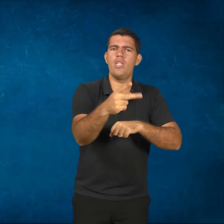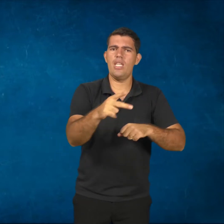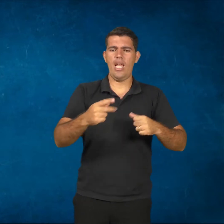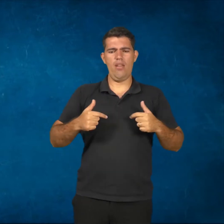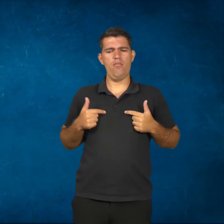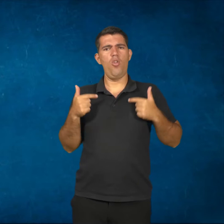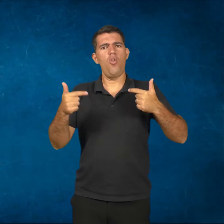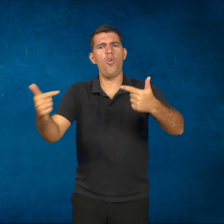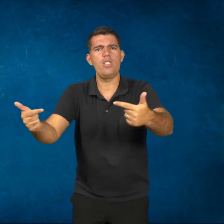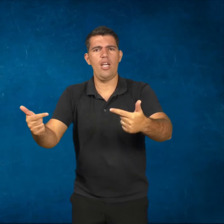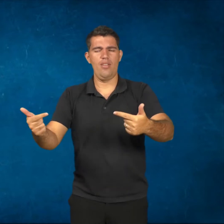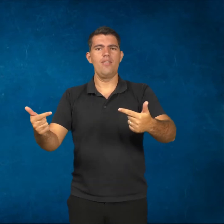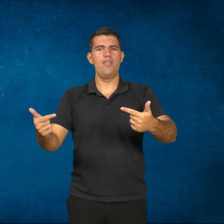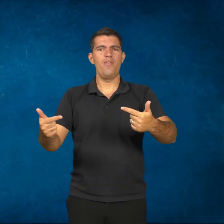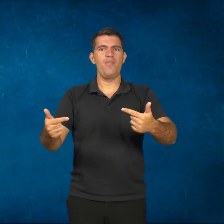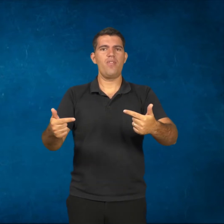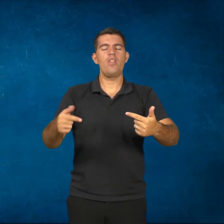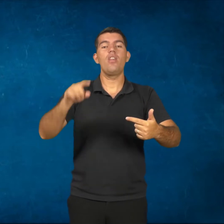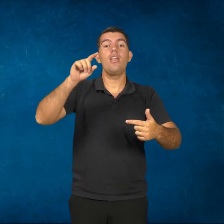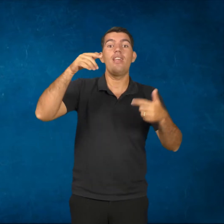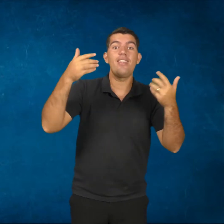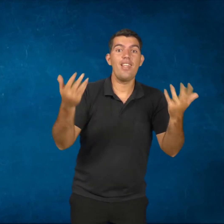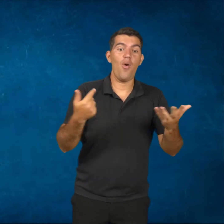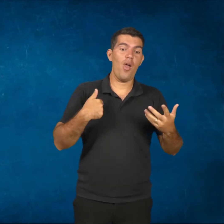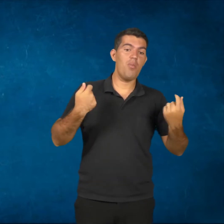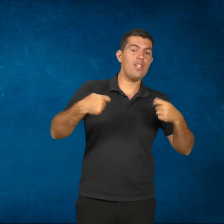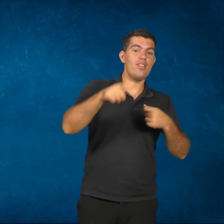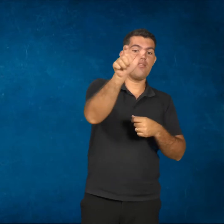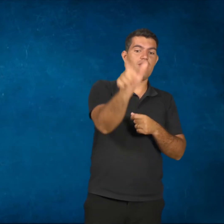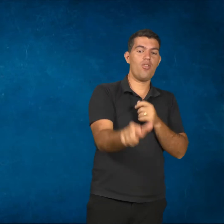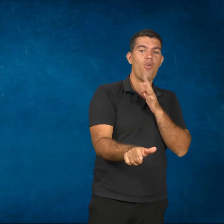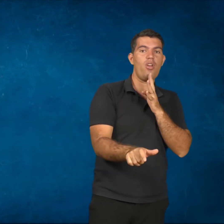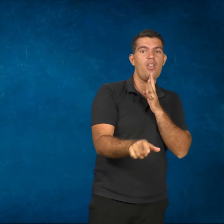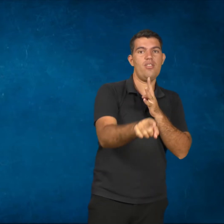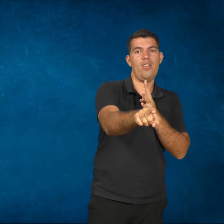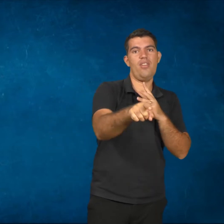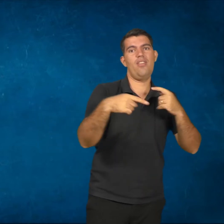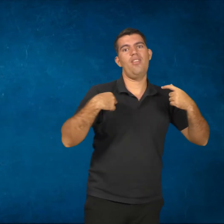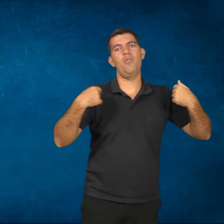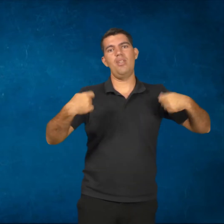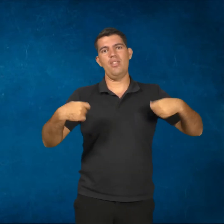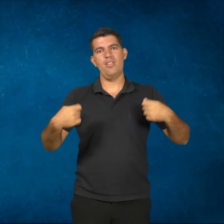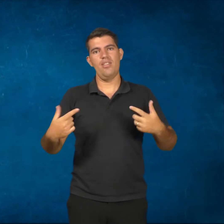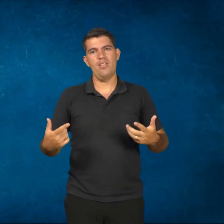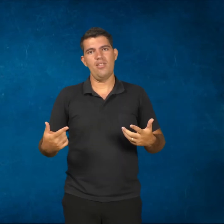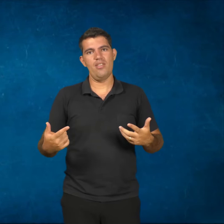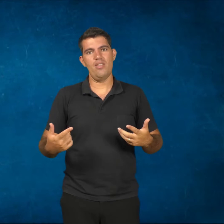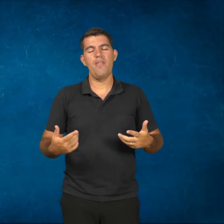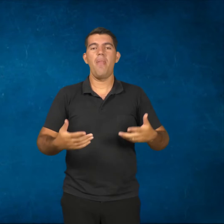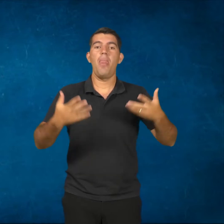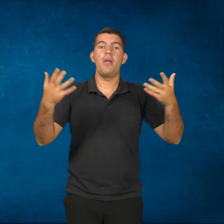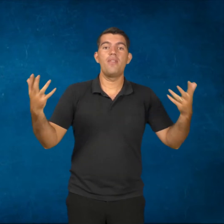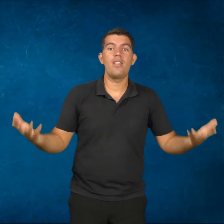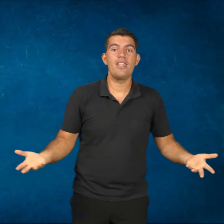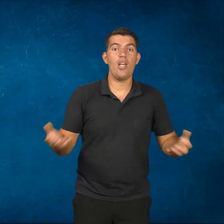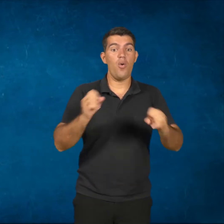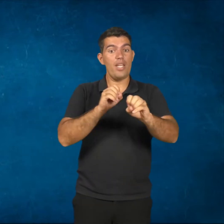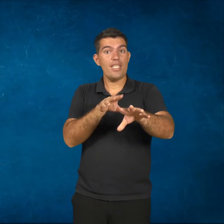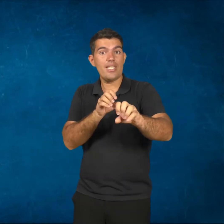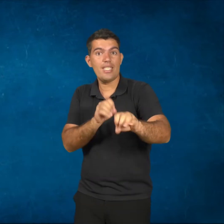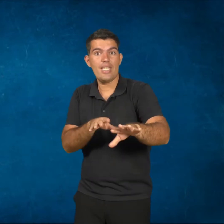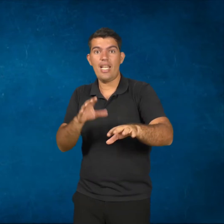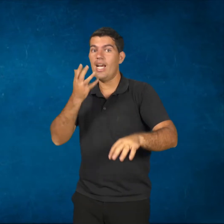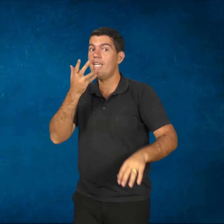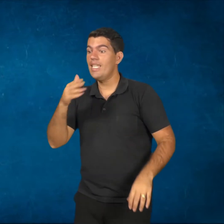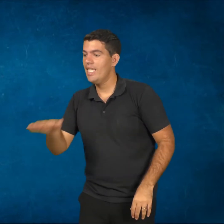autor. Se é assim, eu preciso conhecê-lo. Se é assim, é diferente ensinar